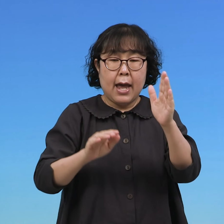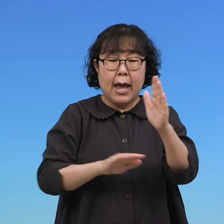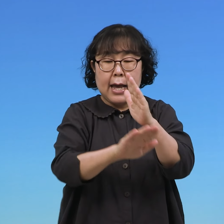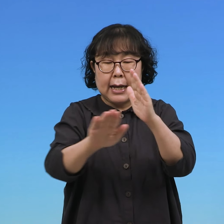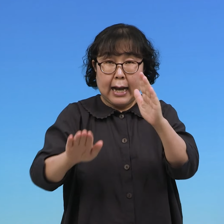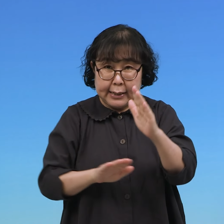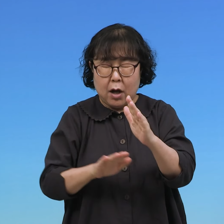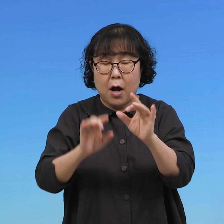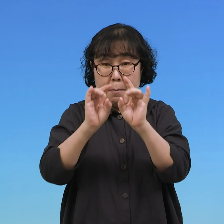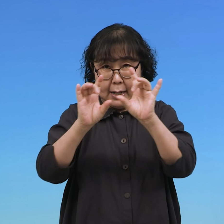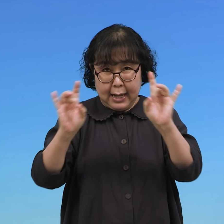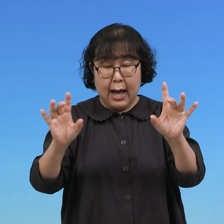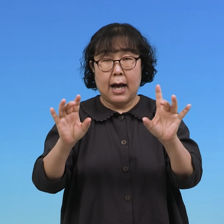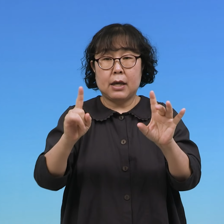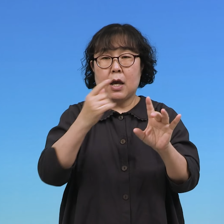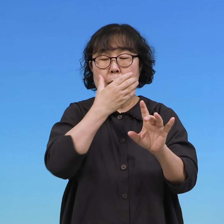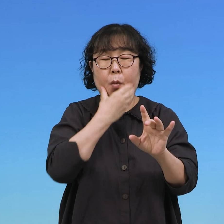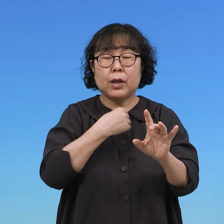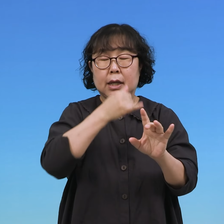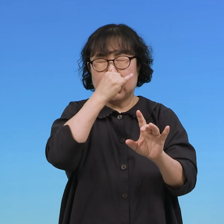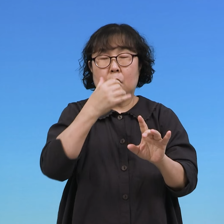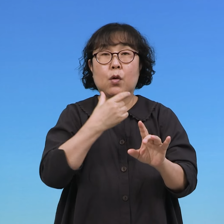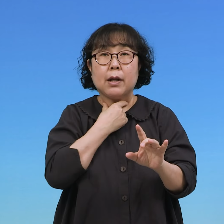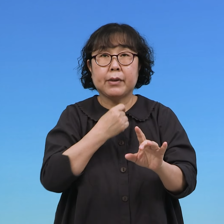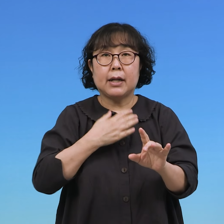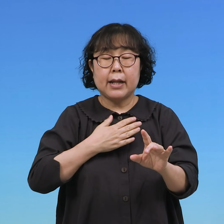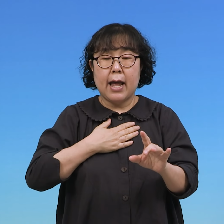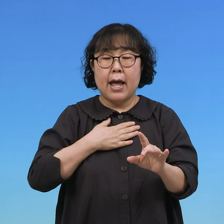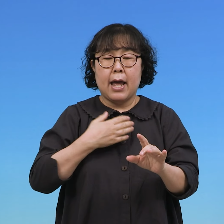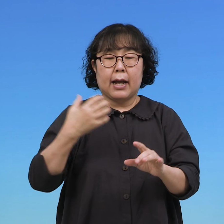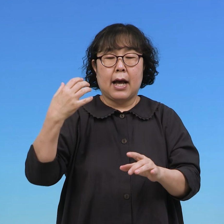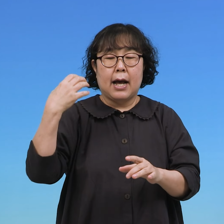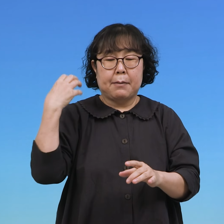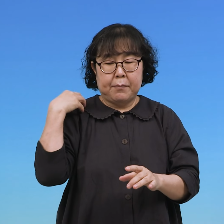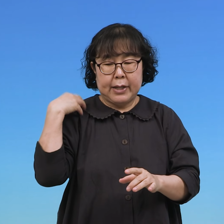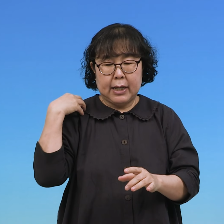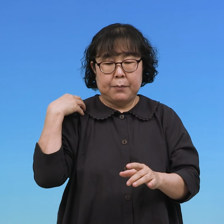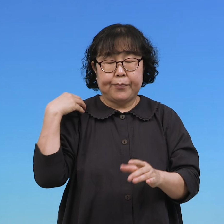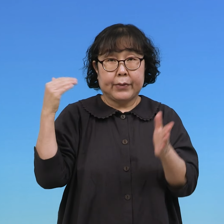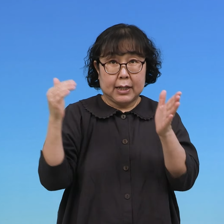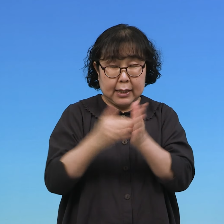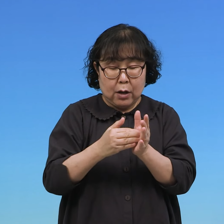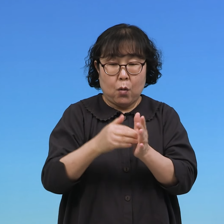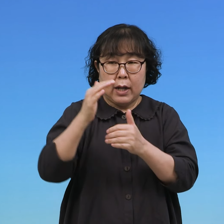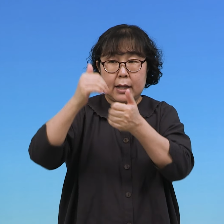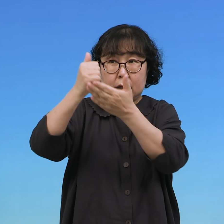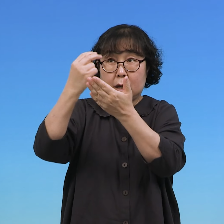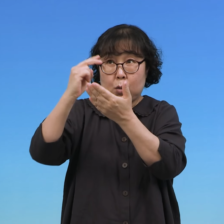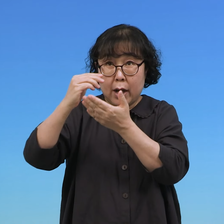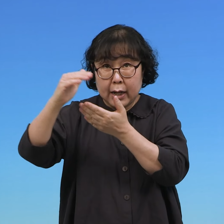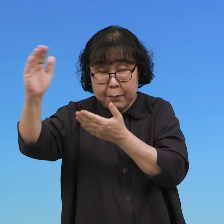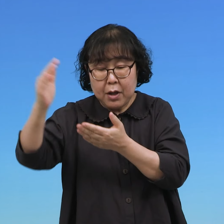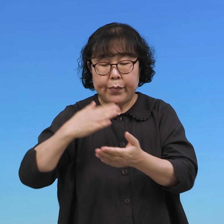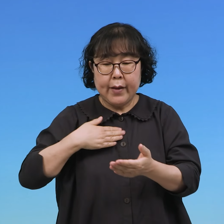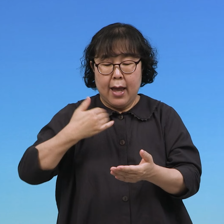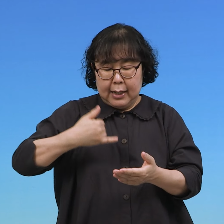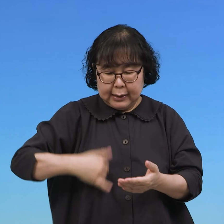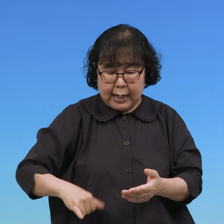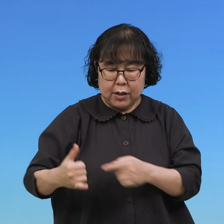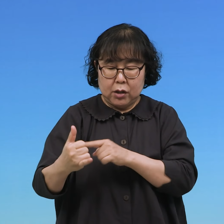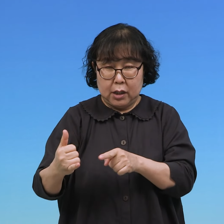우리 역할이 다 끝나고 우리가 하나님 앞으로 돌아가면 우리 자녀들이 복을 받는 거예요. 이게 우리에게 주신